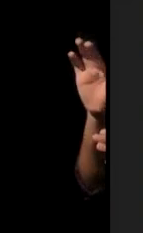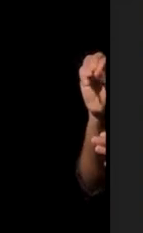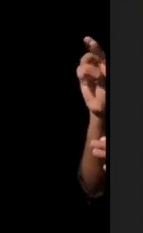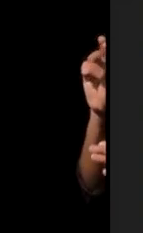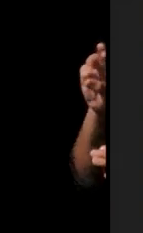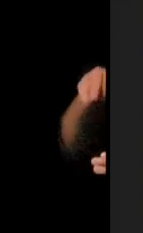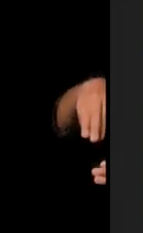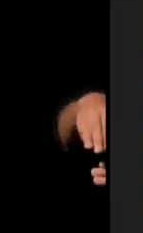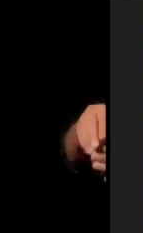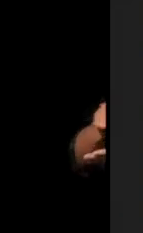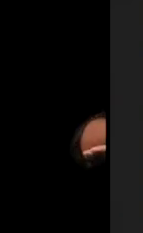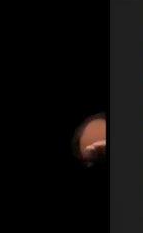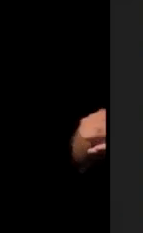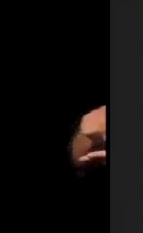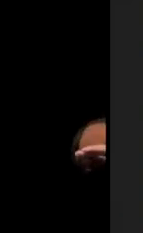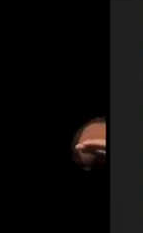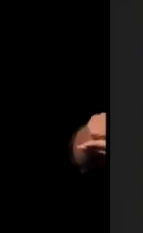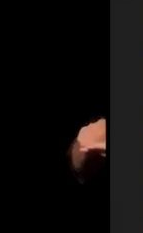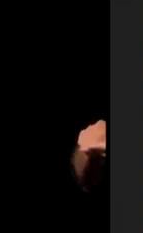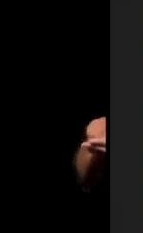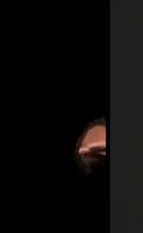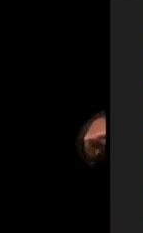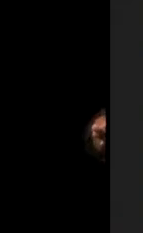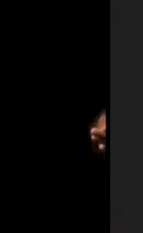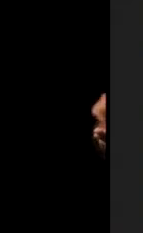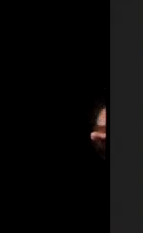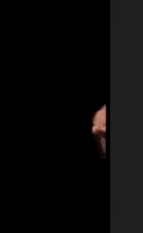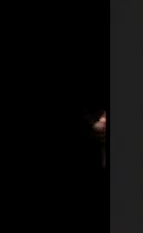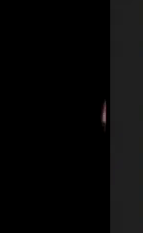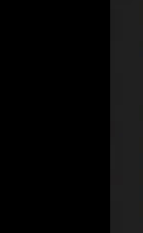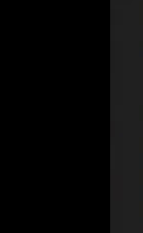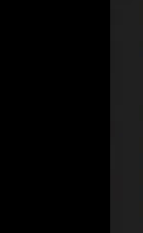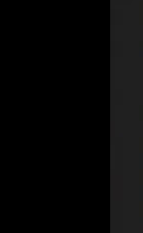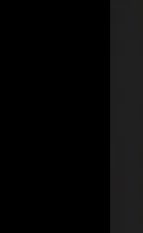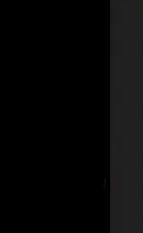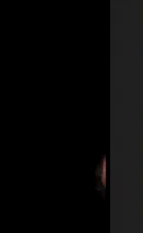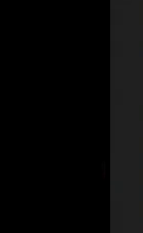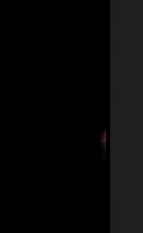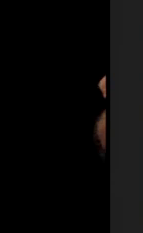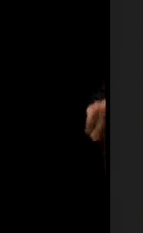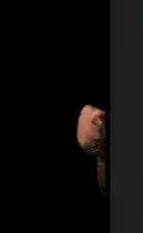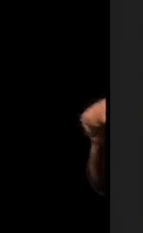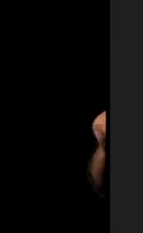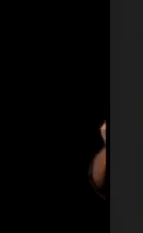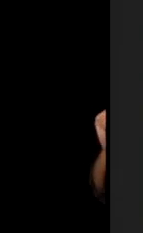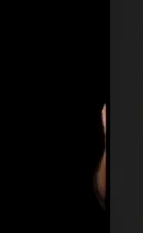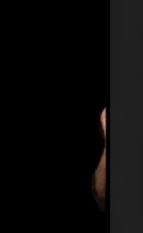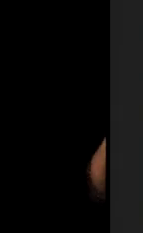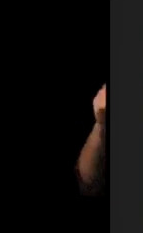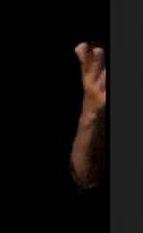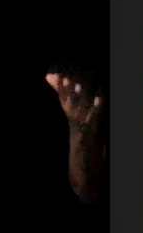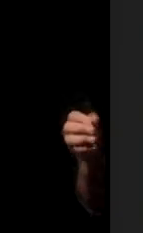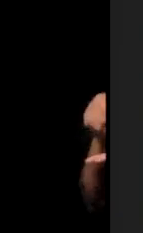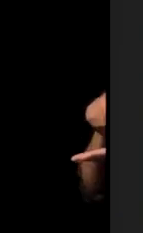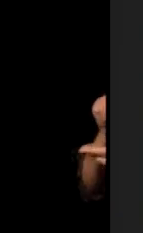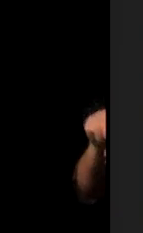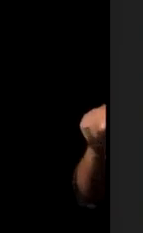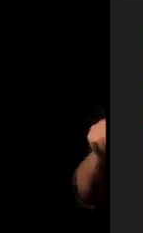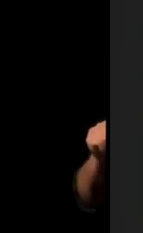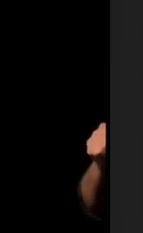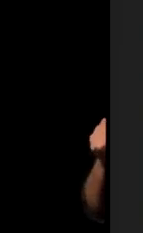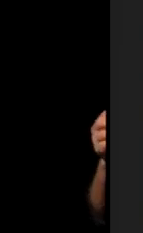a descrição da atividade o que eles fizeram Como fizeram quando fizeram com quem fizeram né quando